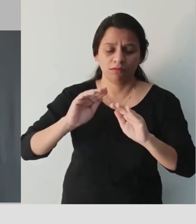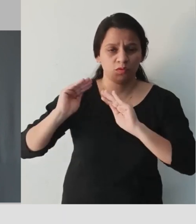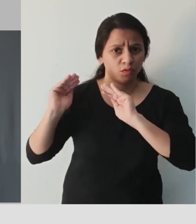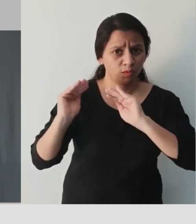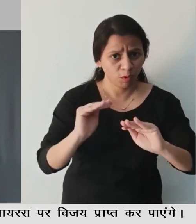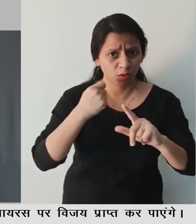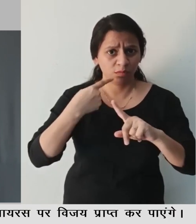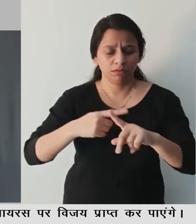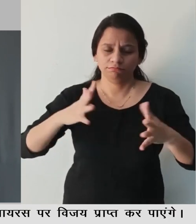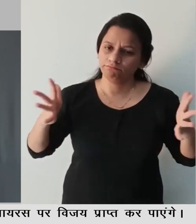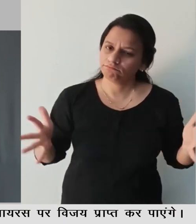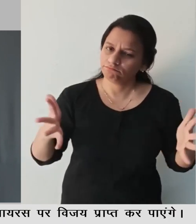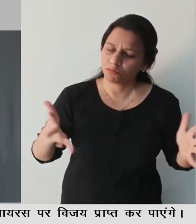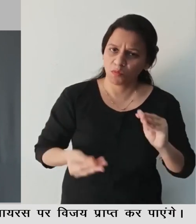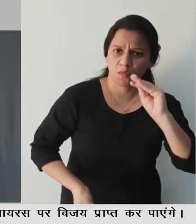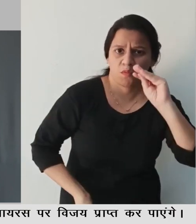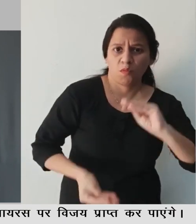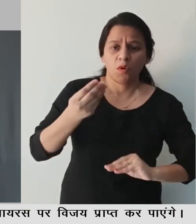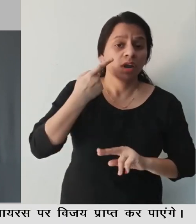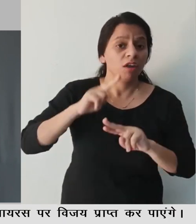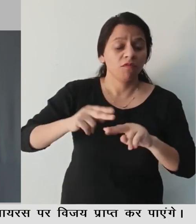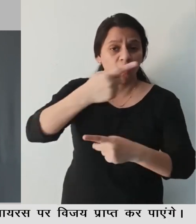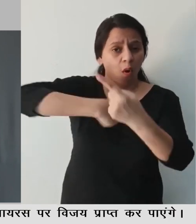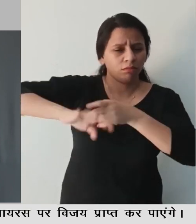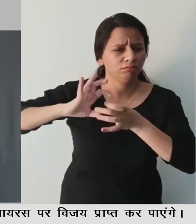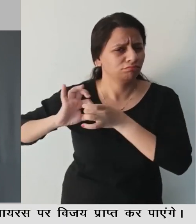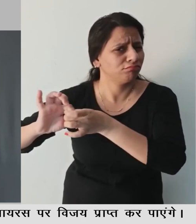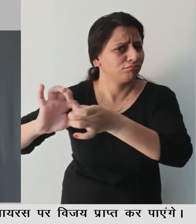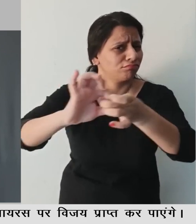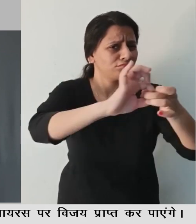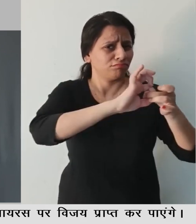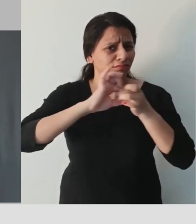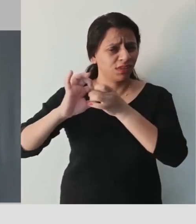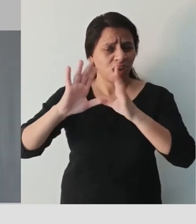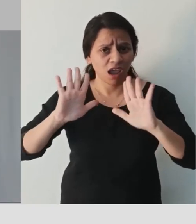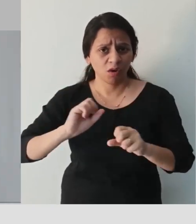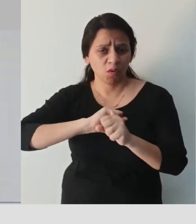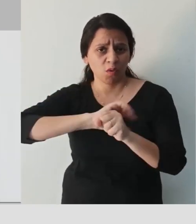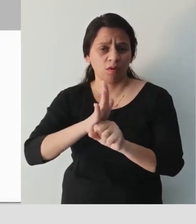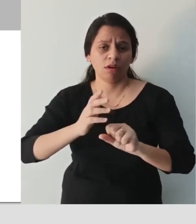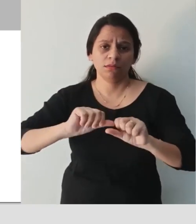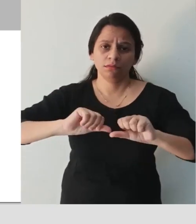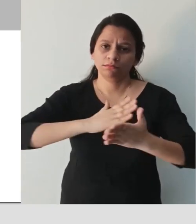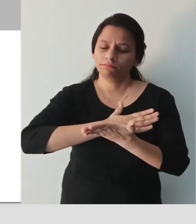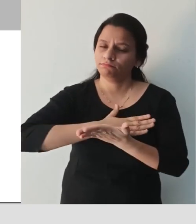प्रोचसाहन दें एक साथ मिलकर हम लोग इस पुरोणा वाइरस पर विजह परात कर पाएंगे